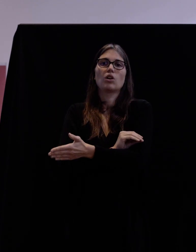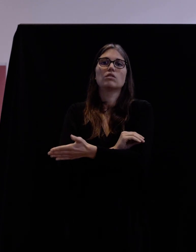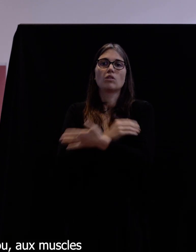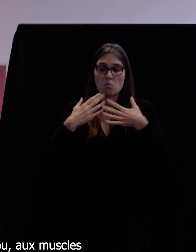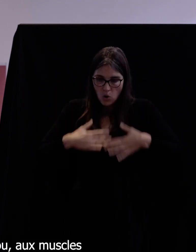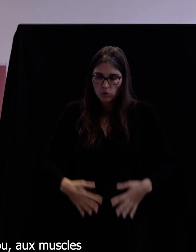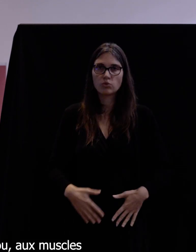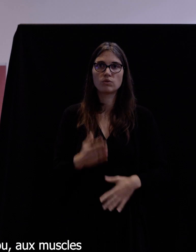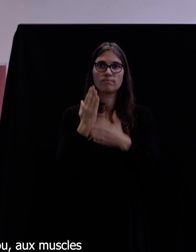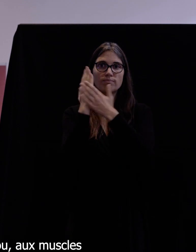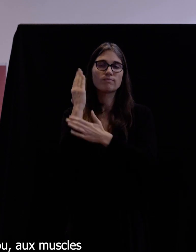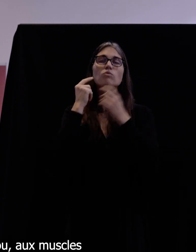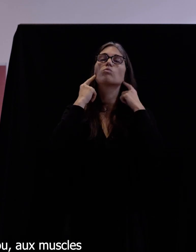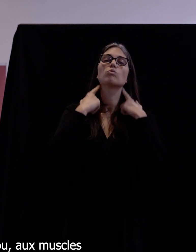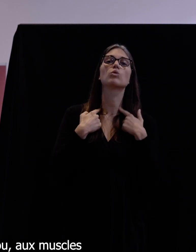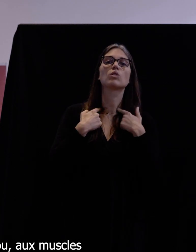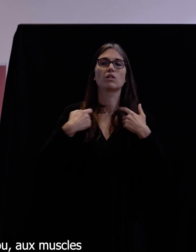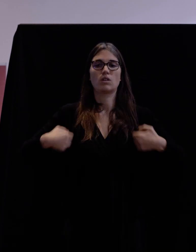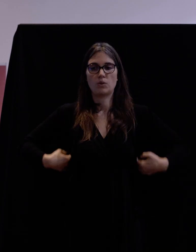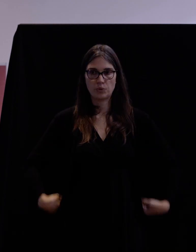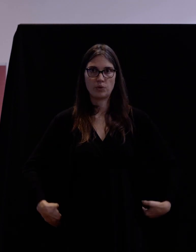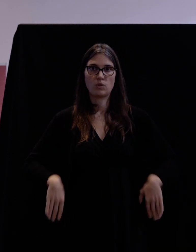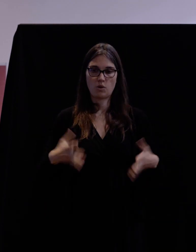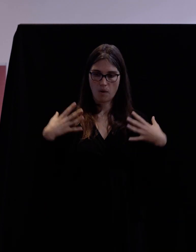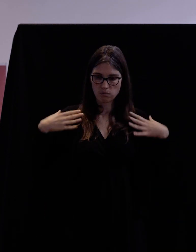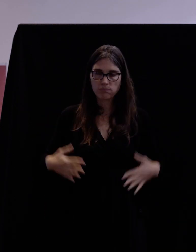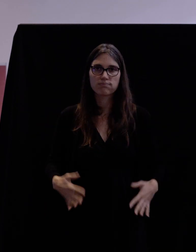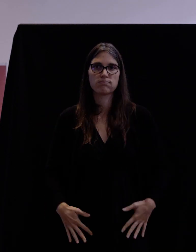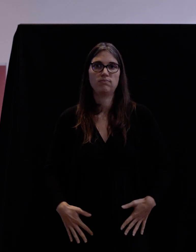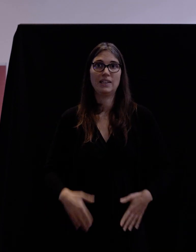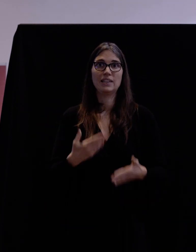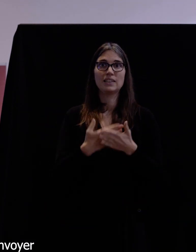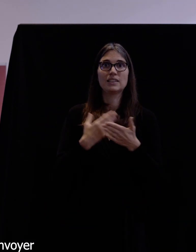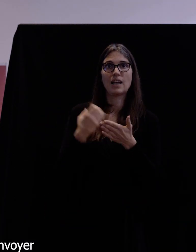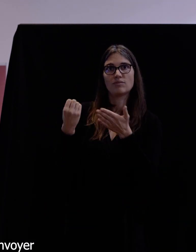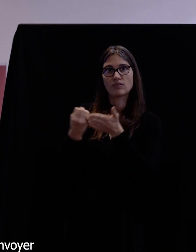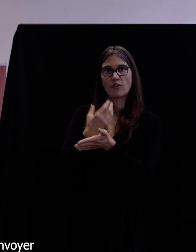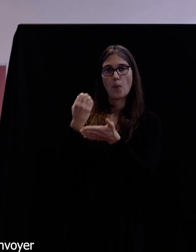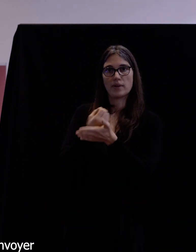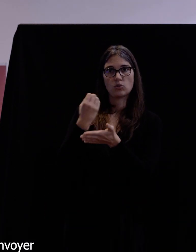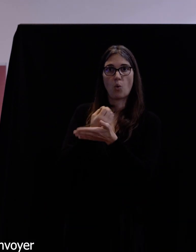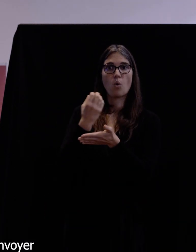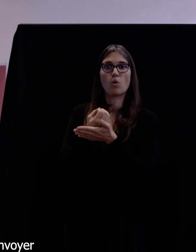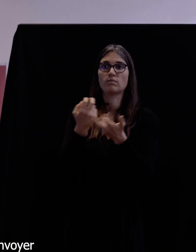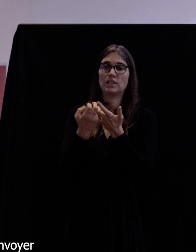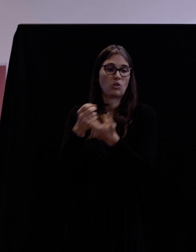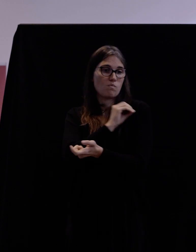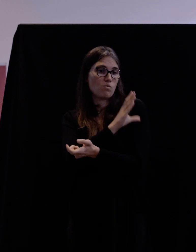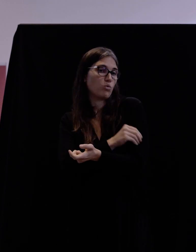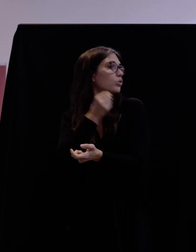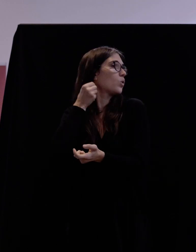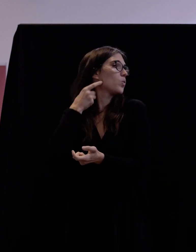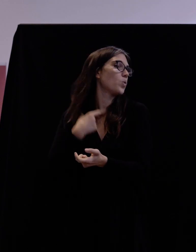d'accord ? Aux muscles du cou, aux muscles paravertébraux. Donc, nous, on utilise ces informations qu'il va envoyer, par exemple, aux muscles du